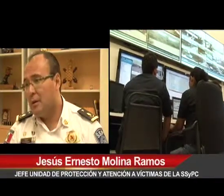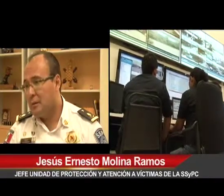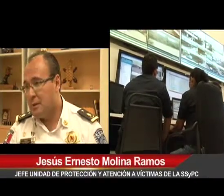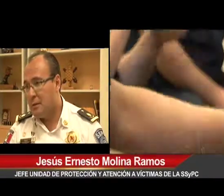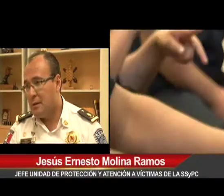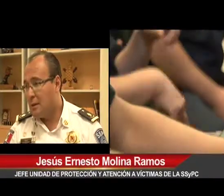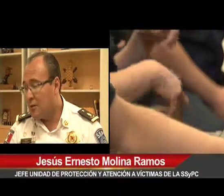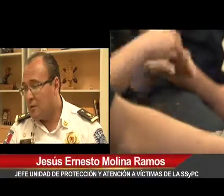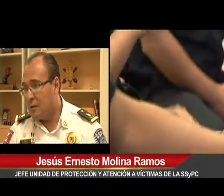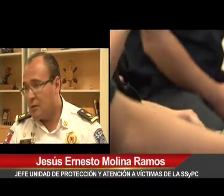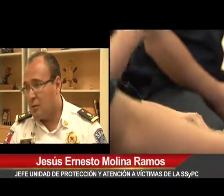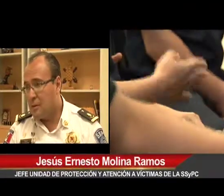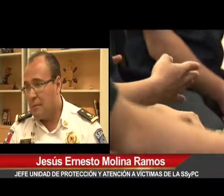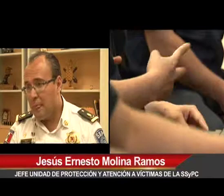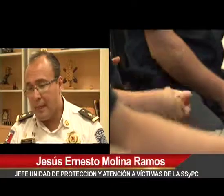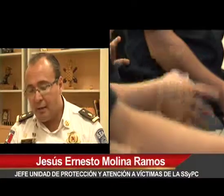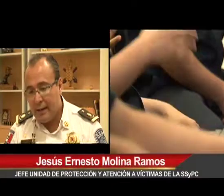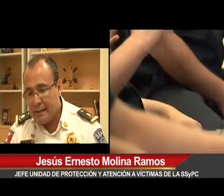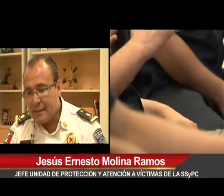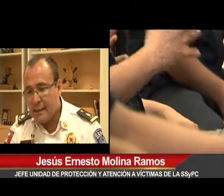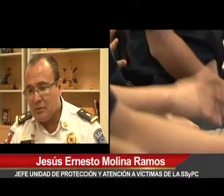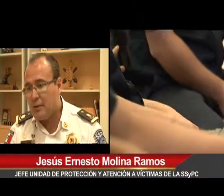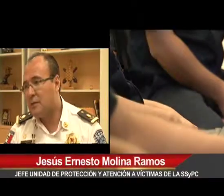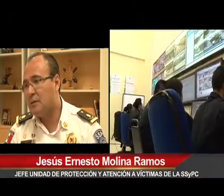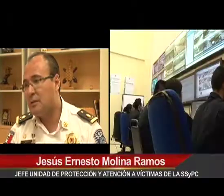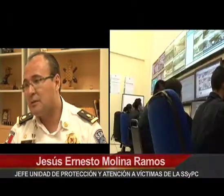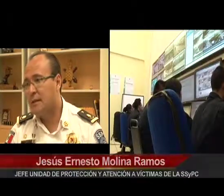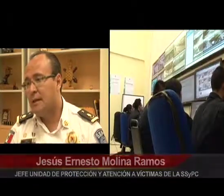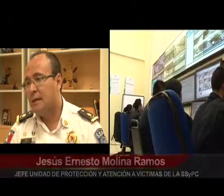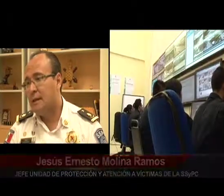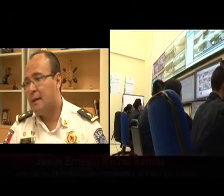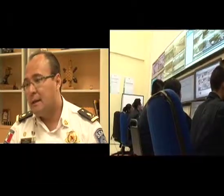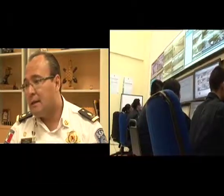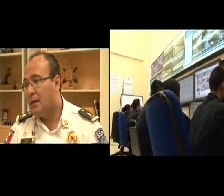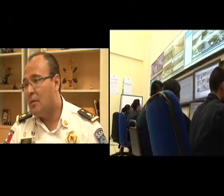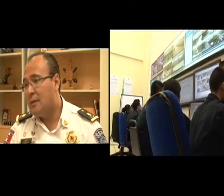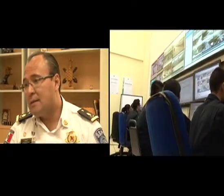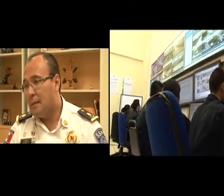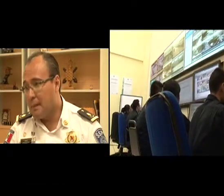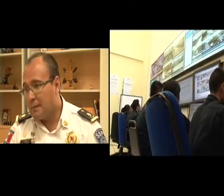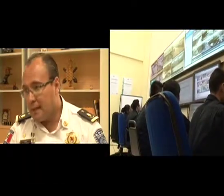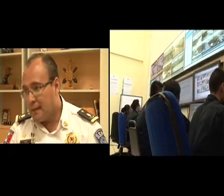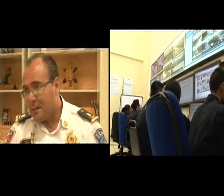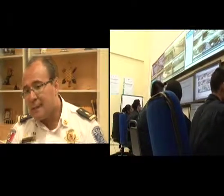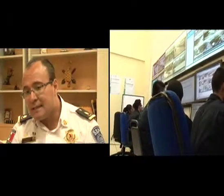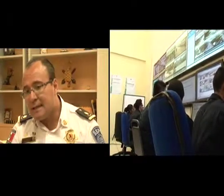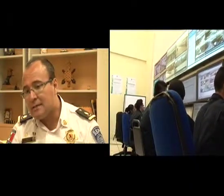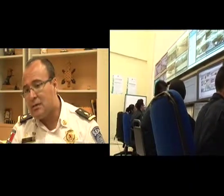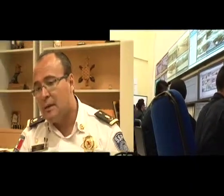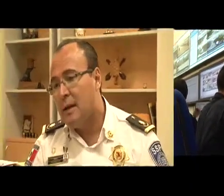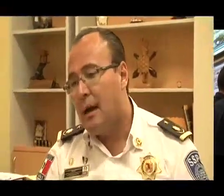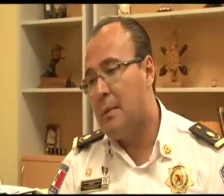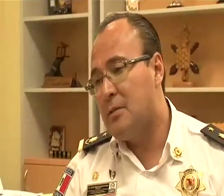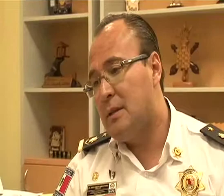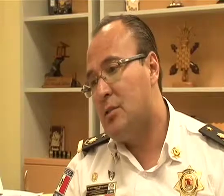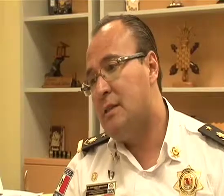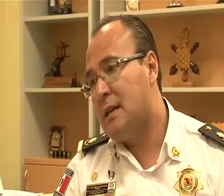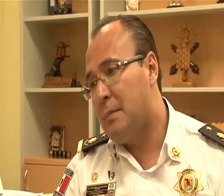las personas de todos los sectores y ahora en este caso a las personas que tienen alguna discapacidad. En este caso, a personas con